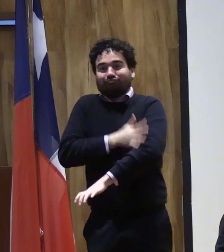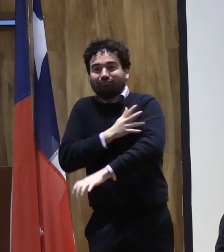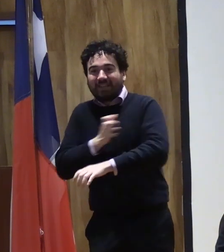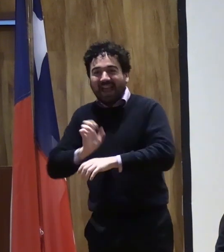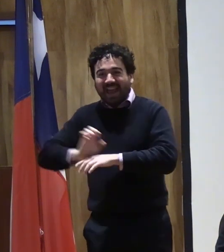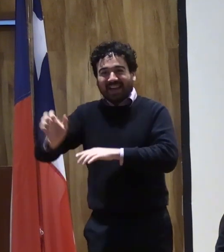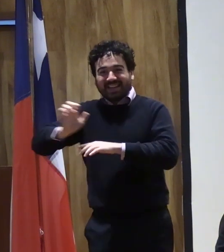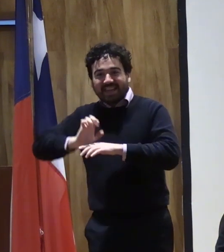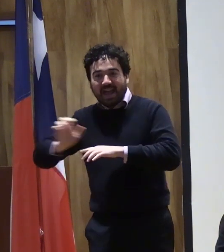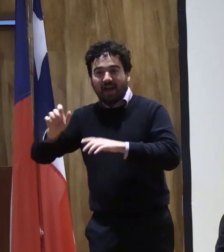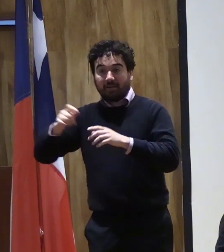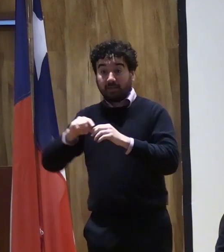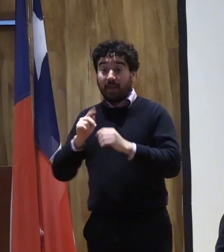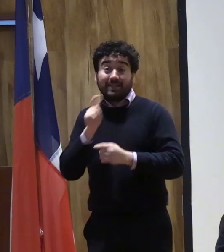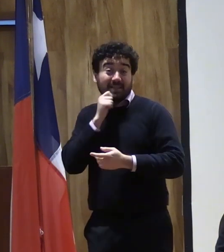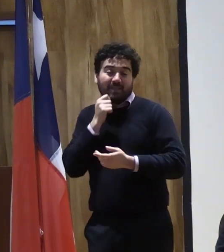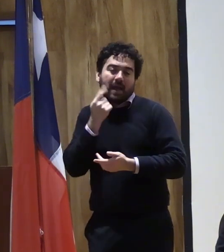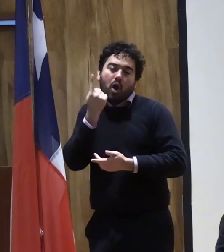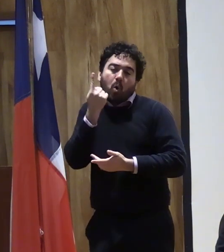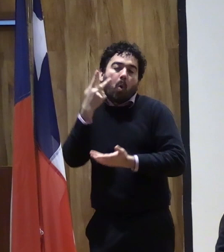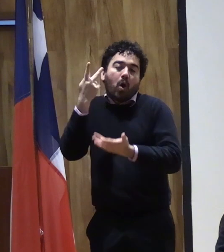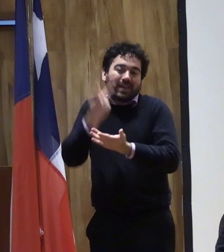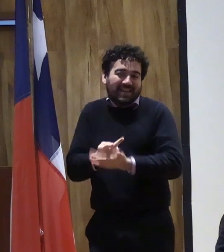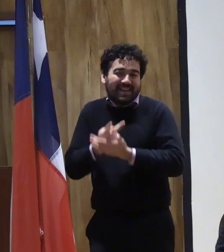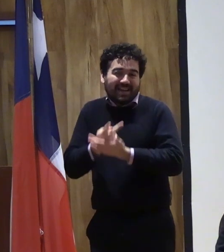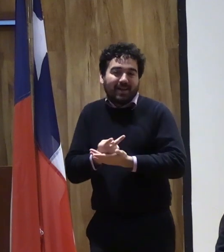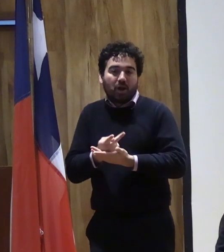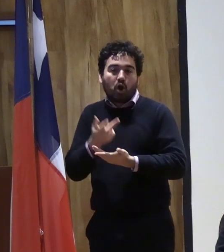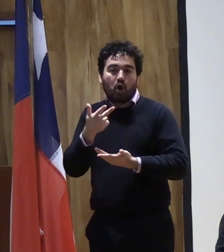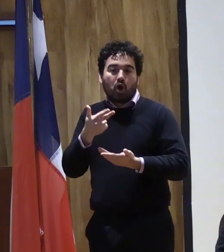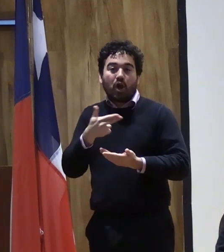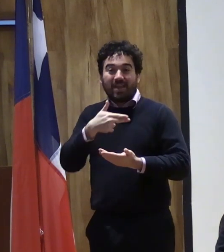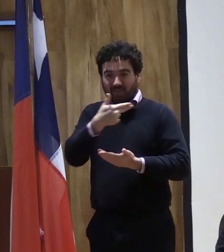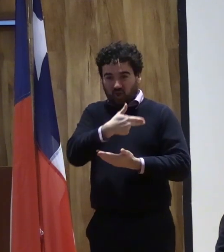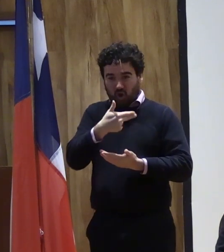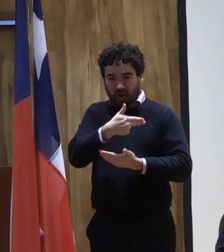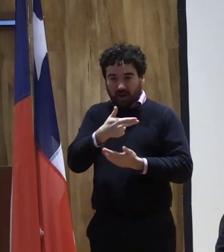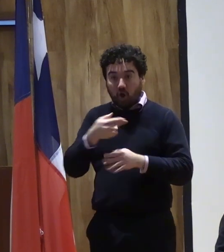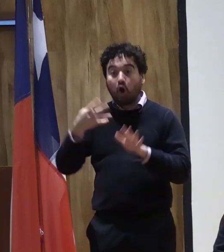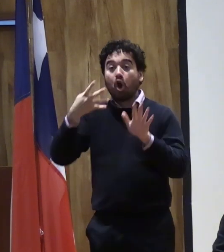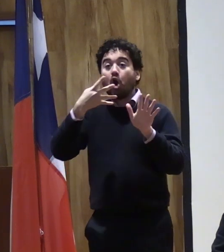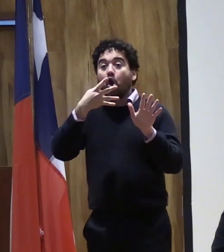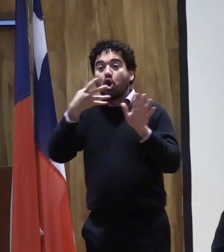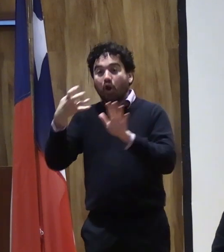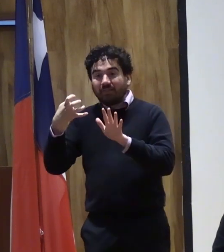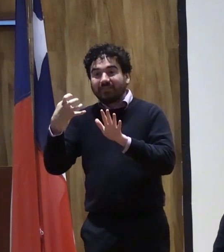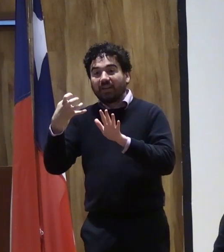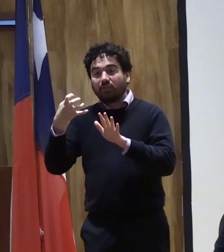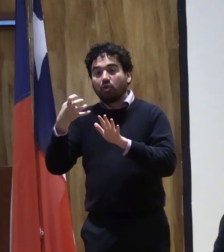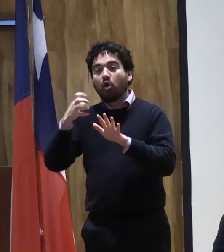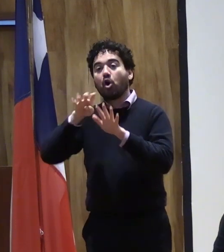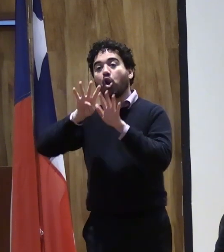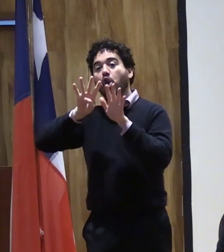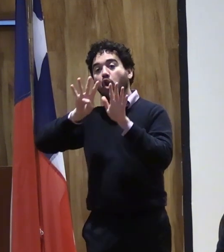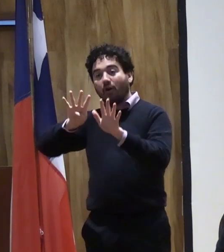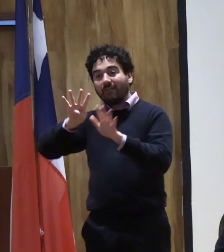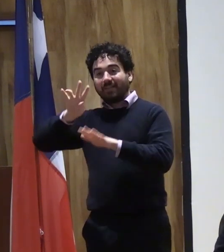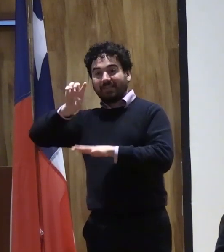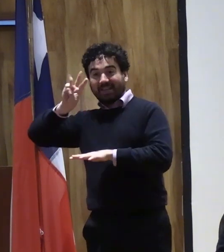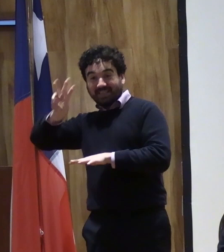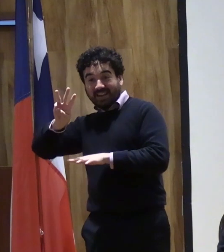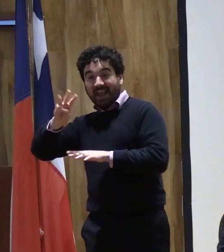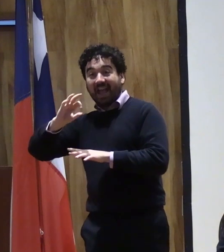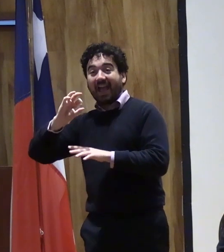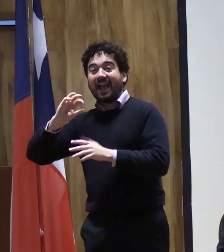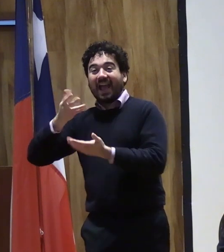1 kilo de hidrógeno produce 993 gramos de helio más 7 gramos